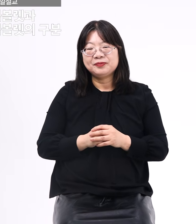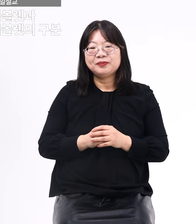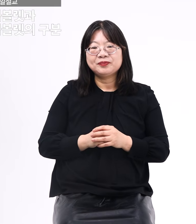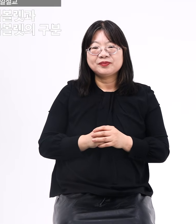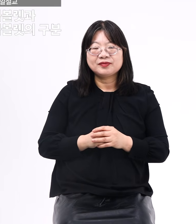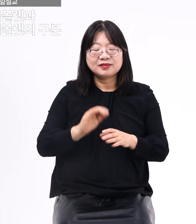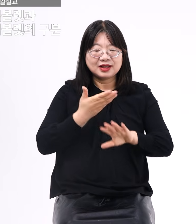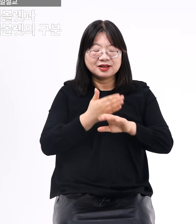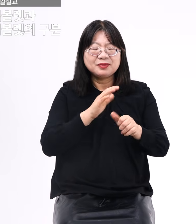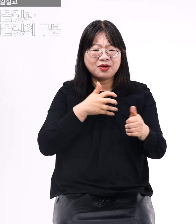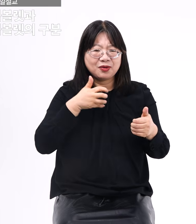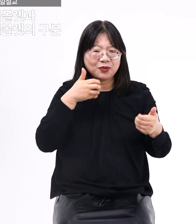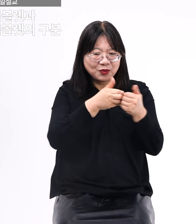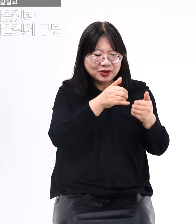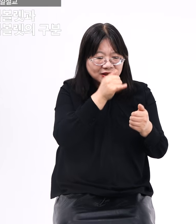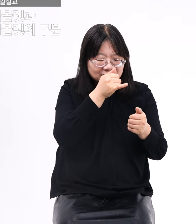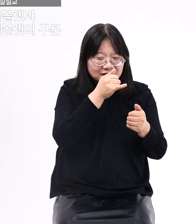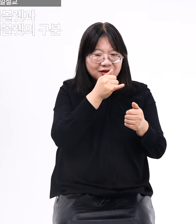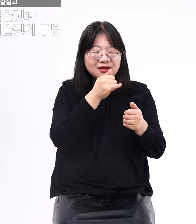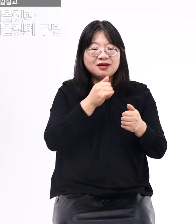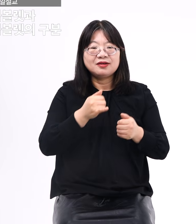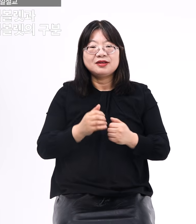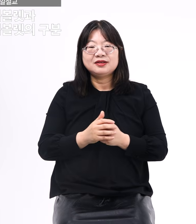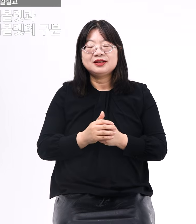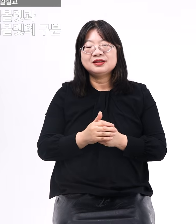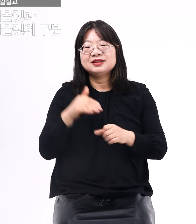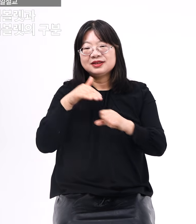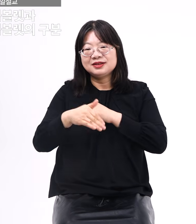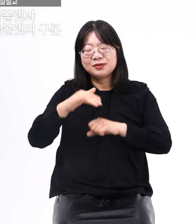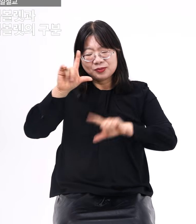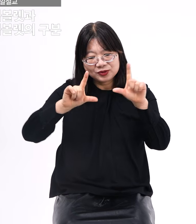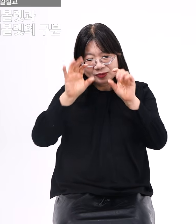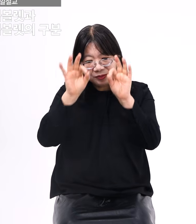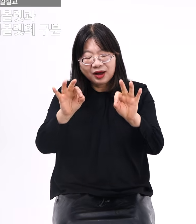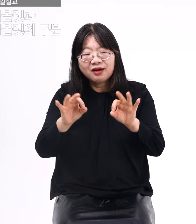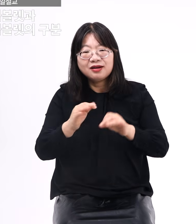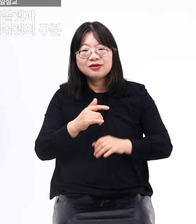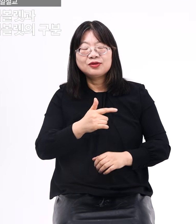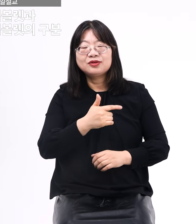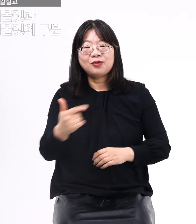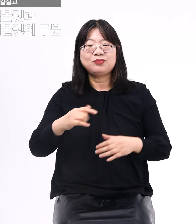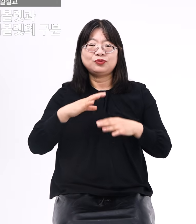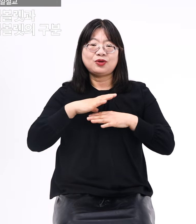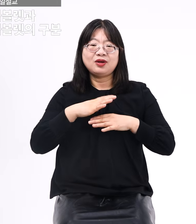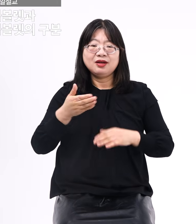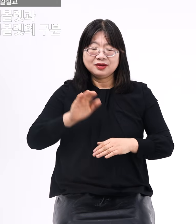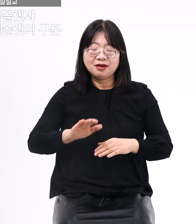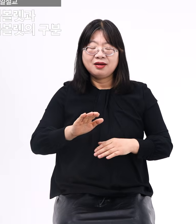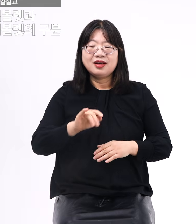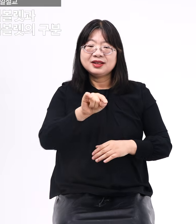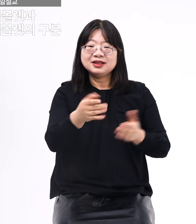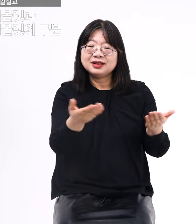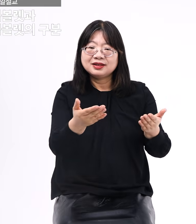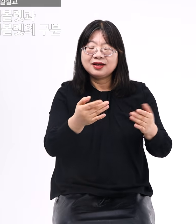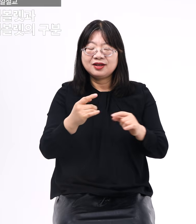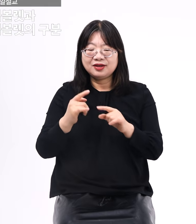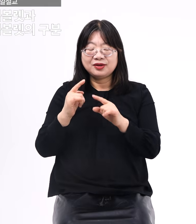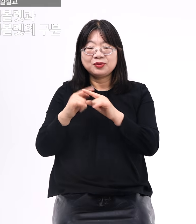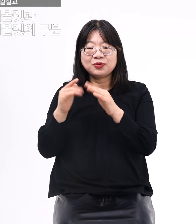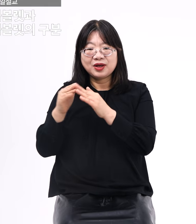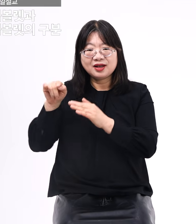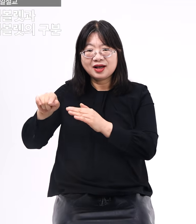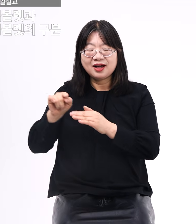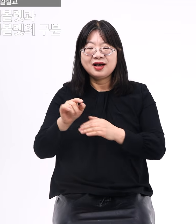해서 일들을 벌입니다. 얼마나 무서운 일입니까? 근데 거기에 왜 교회들이